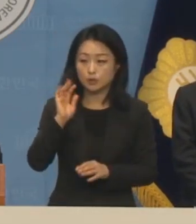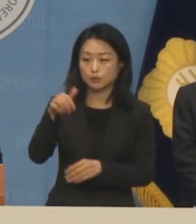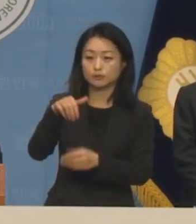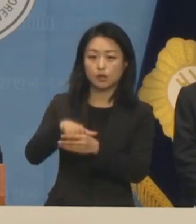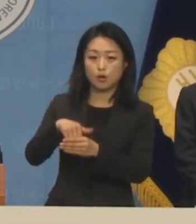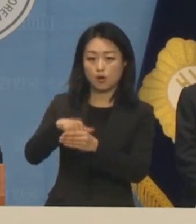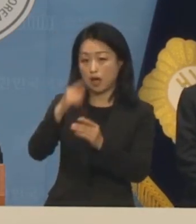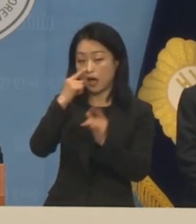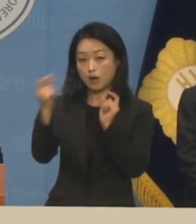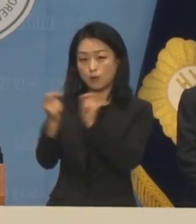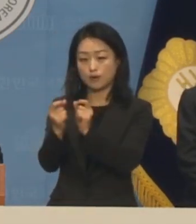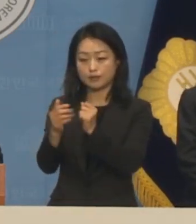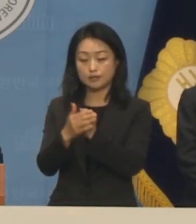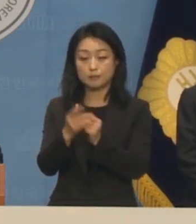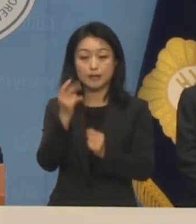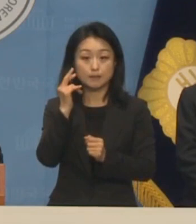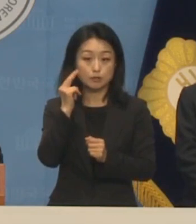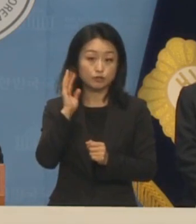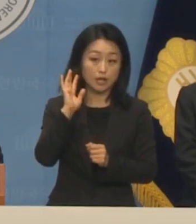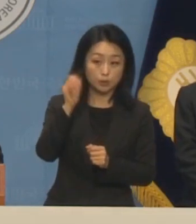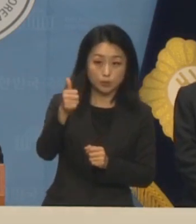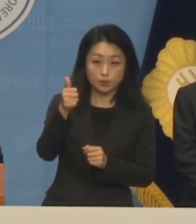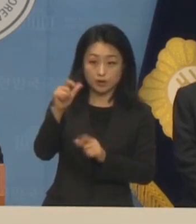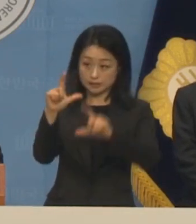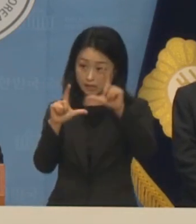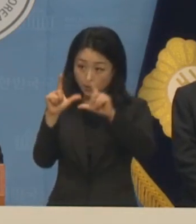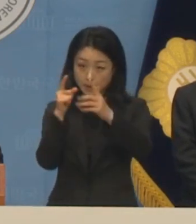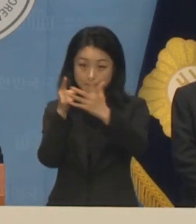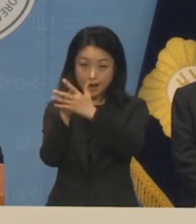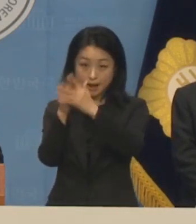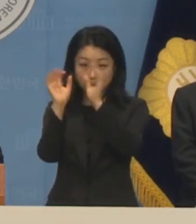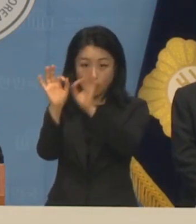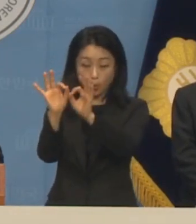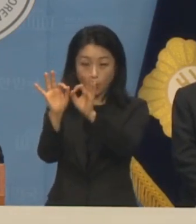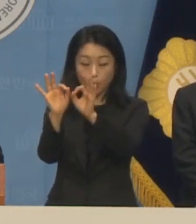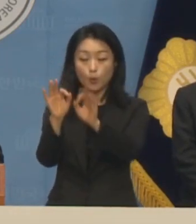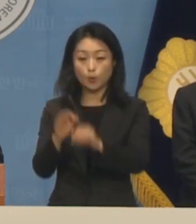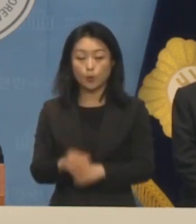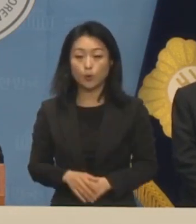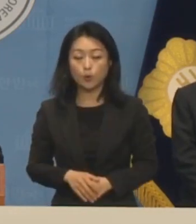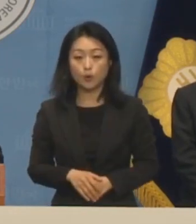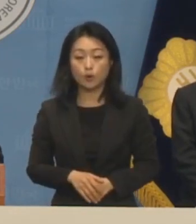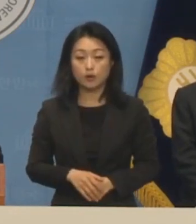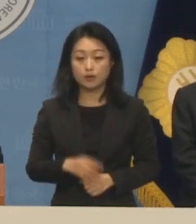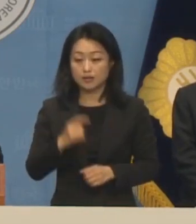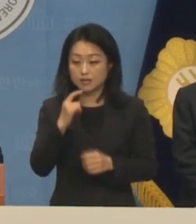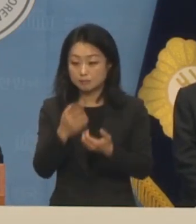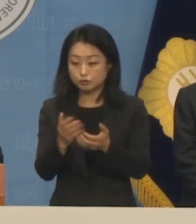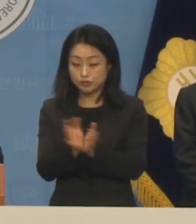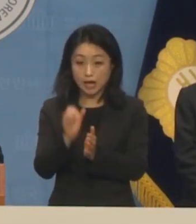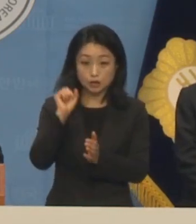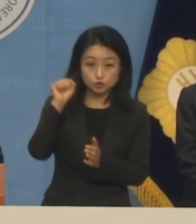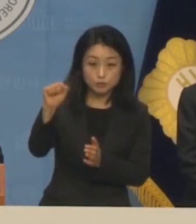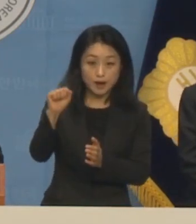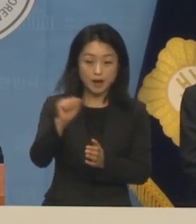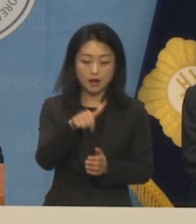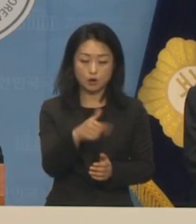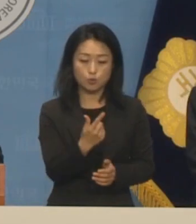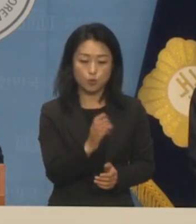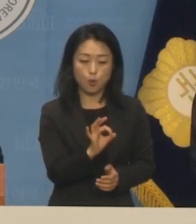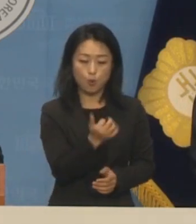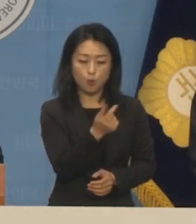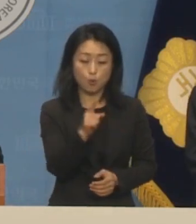때문에 미국 내의 대선 동향도 좀 파악을 하고 또 민주당 후보, 공화당 후보